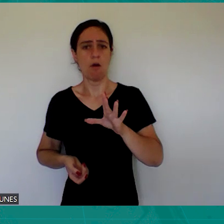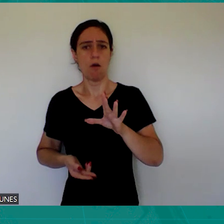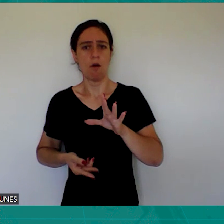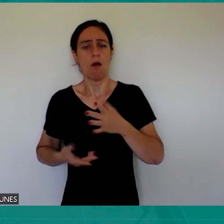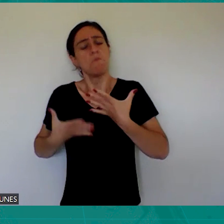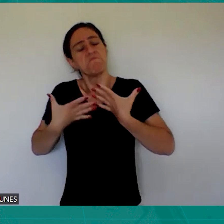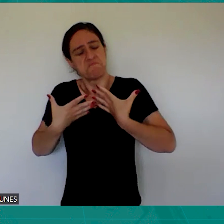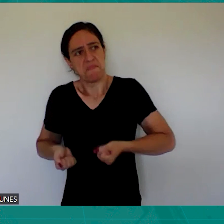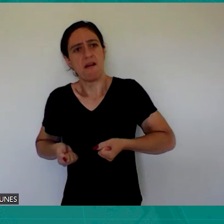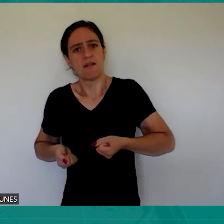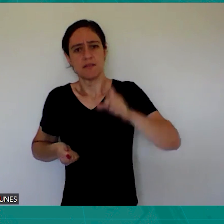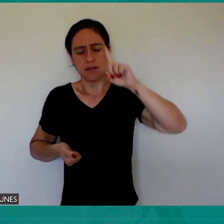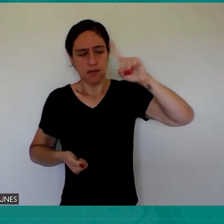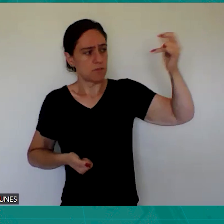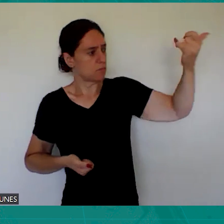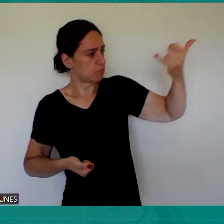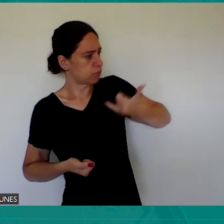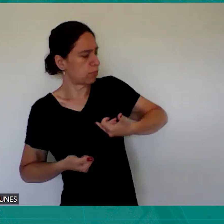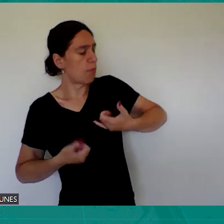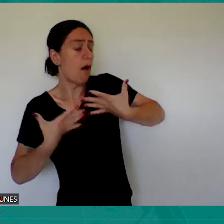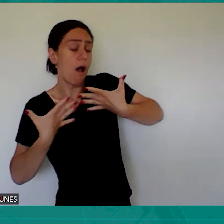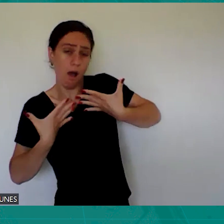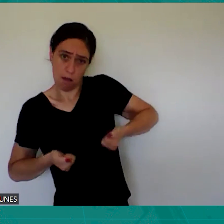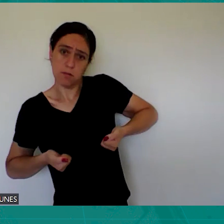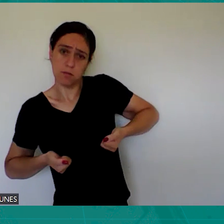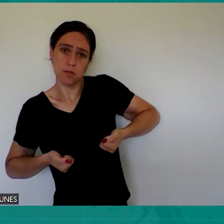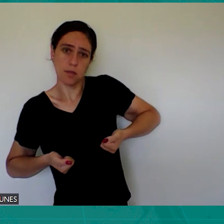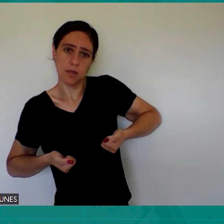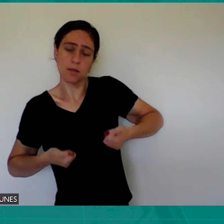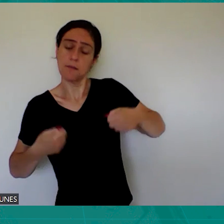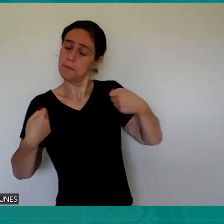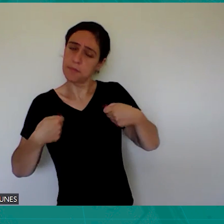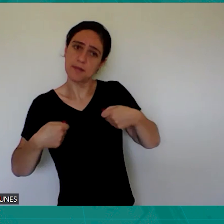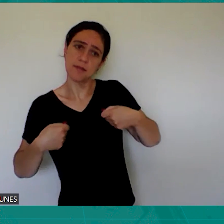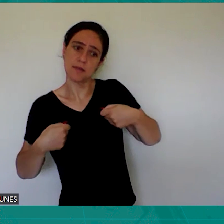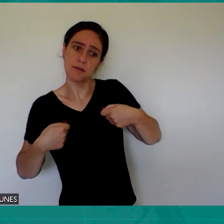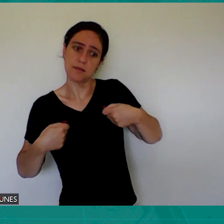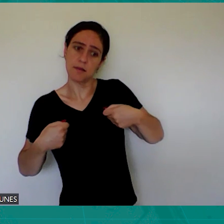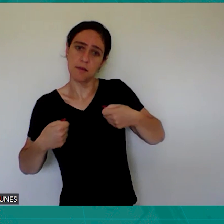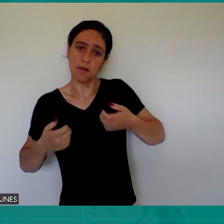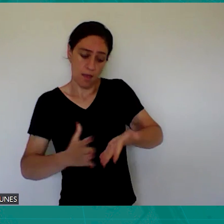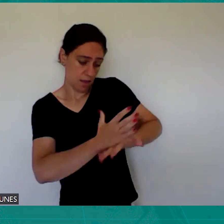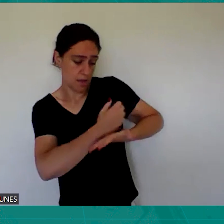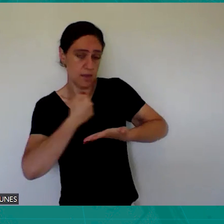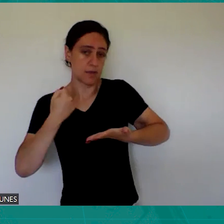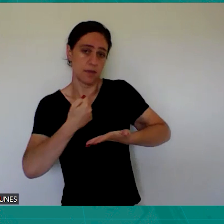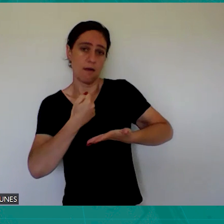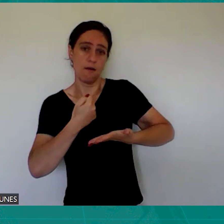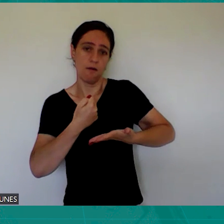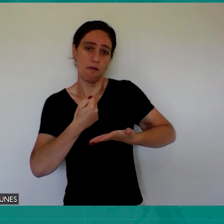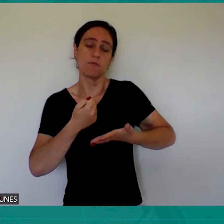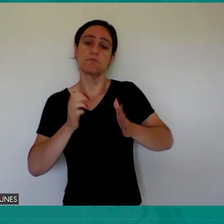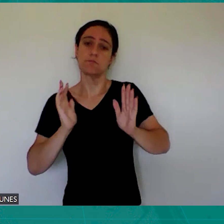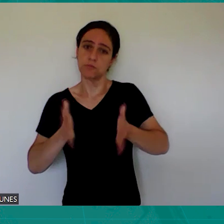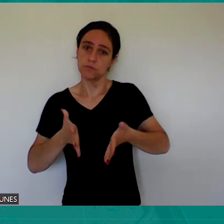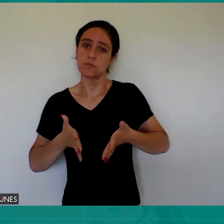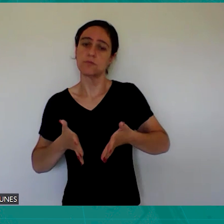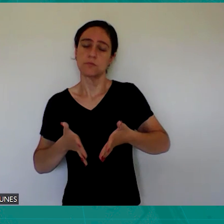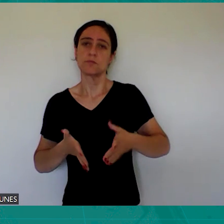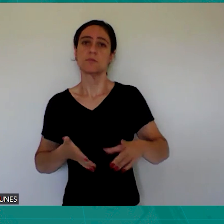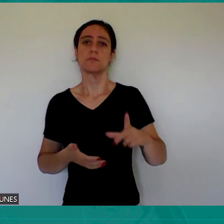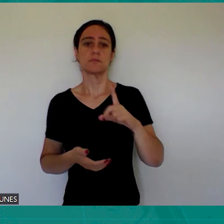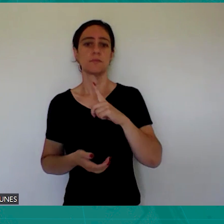Deus enviou ao mundo, e o homem seria salvo, e o homem receberia a